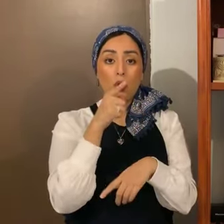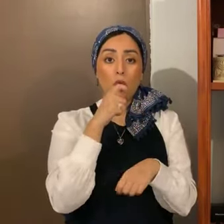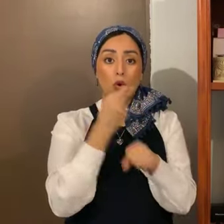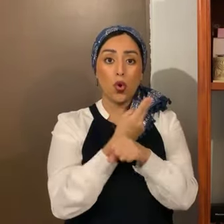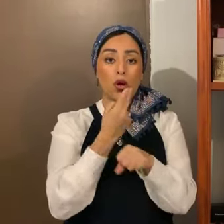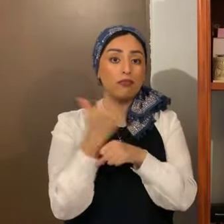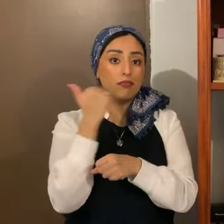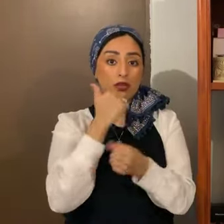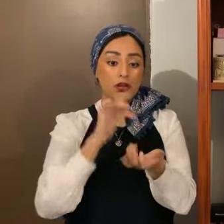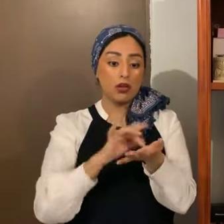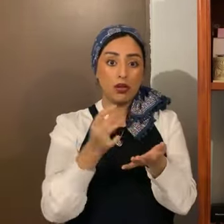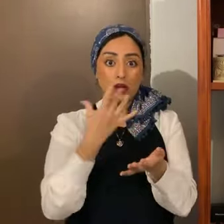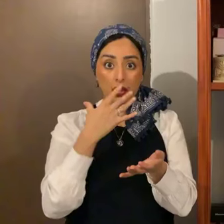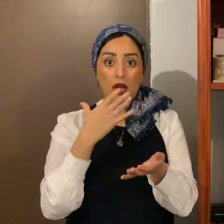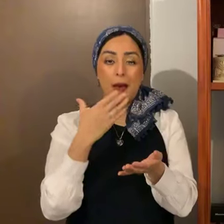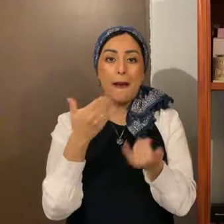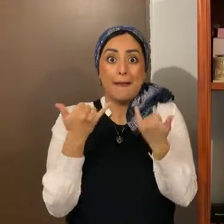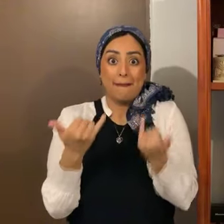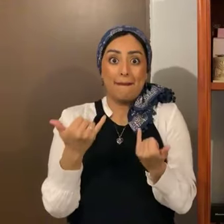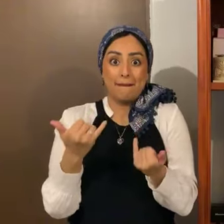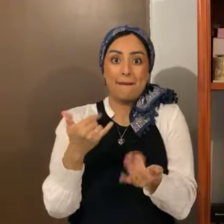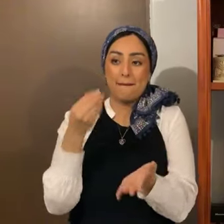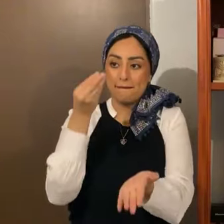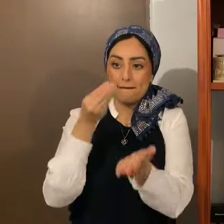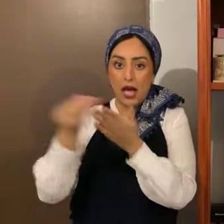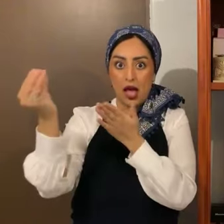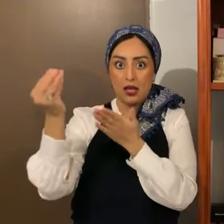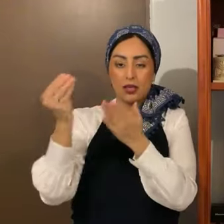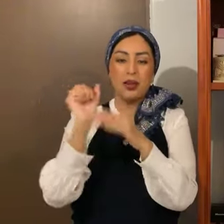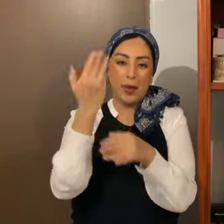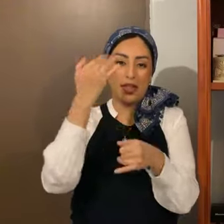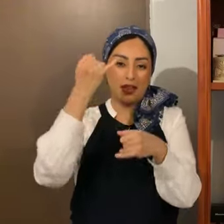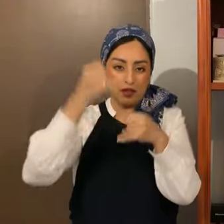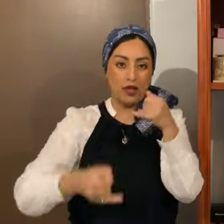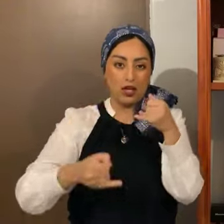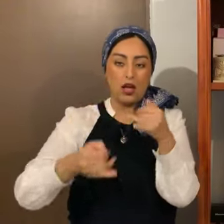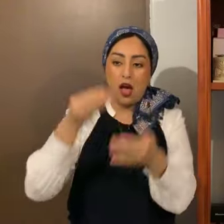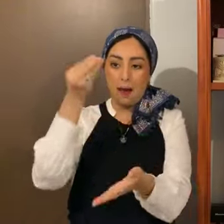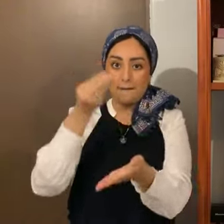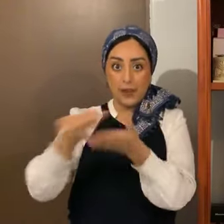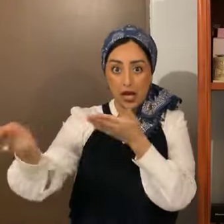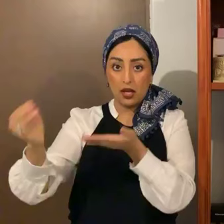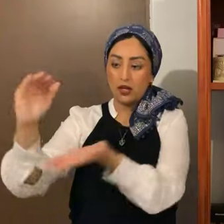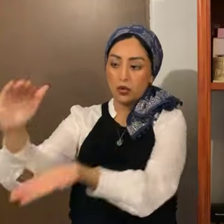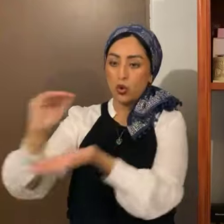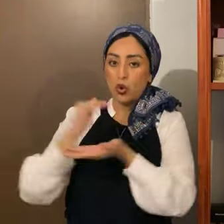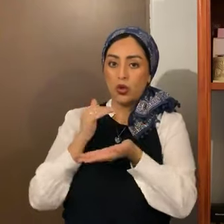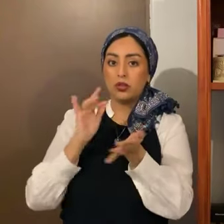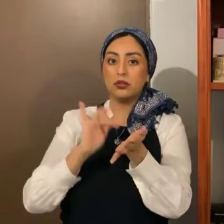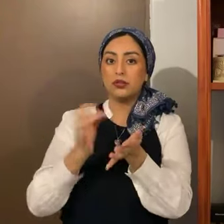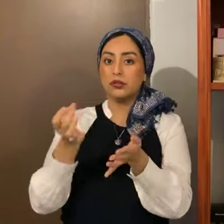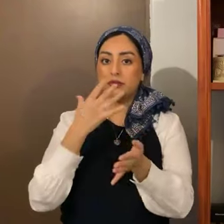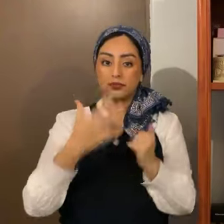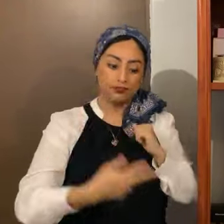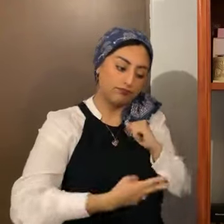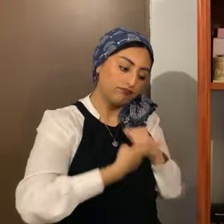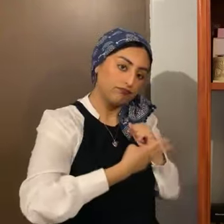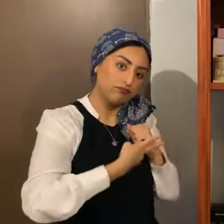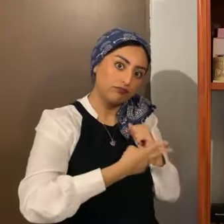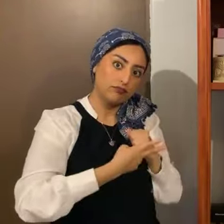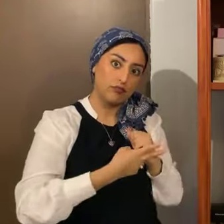medicamentos, tengan un stock de medicina. Ahorita ya los